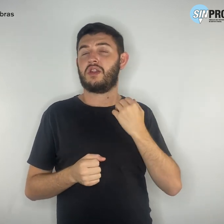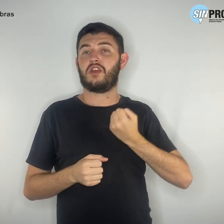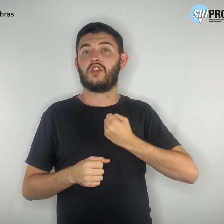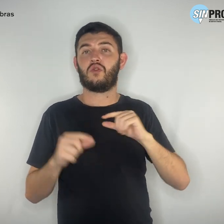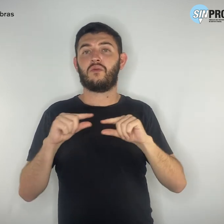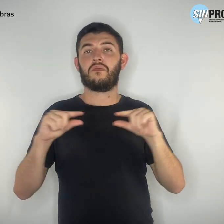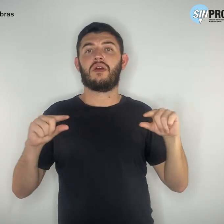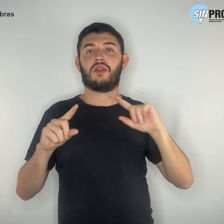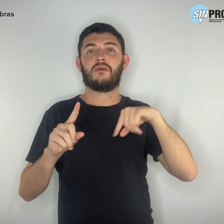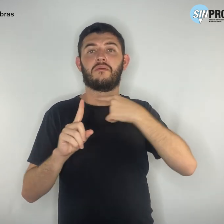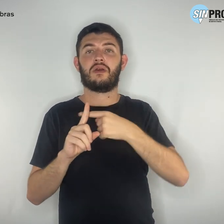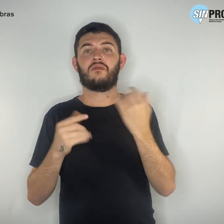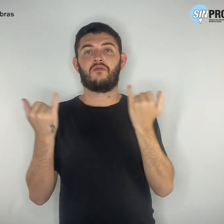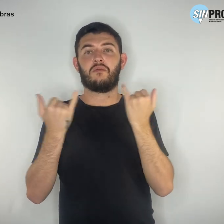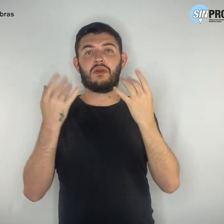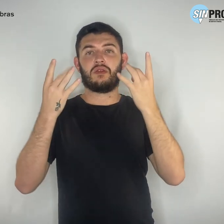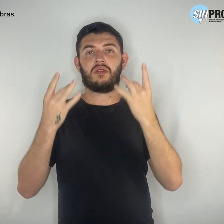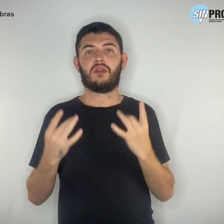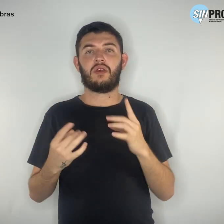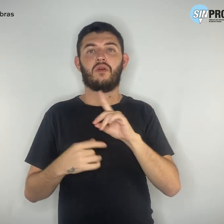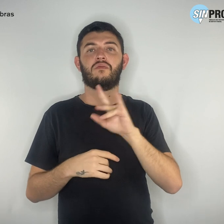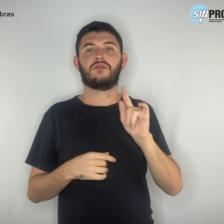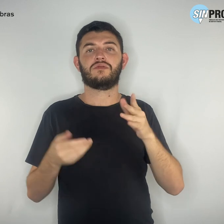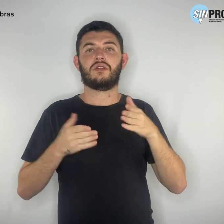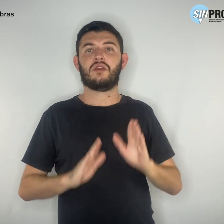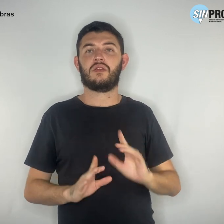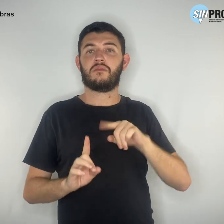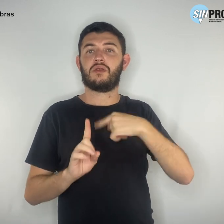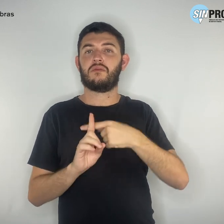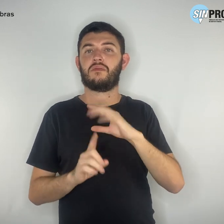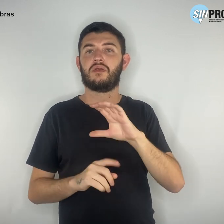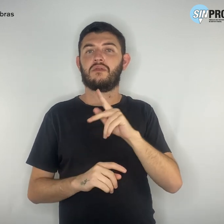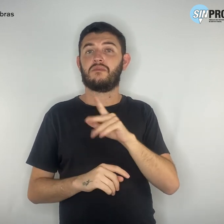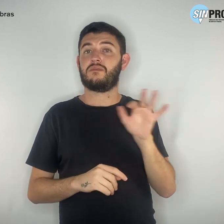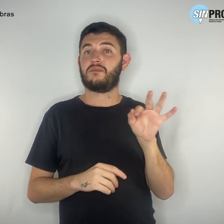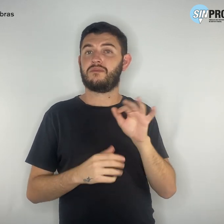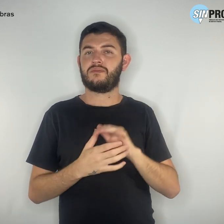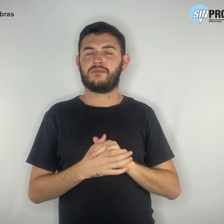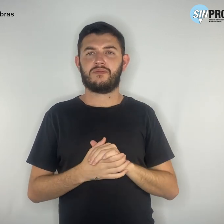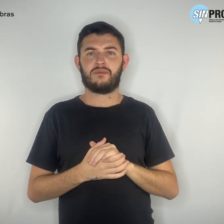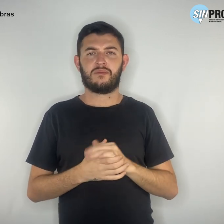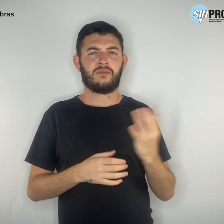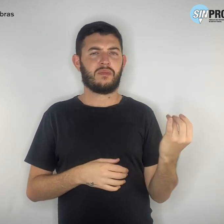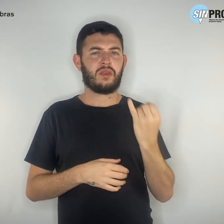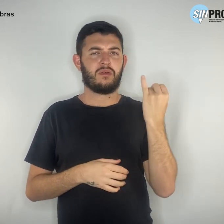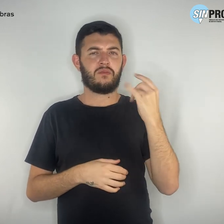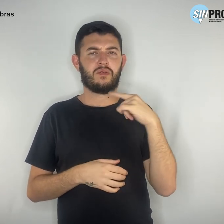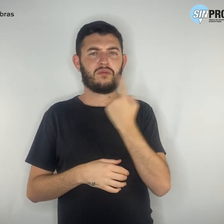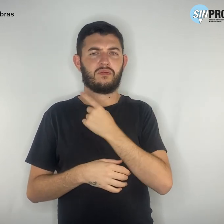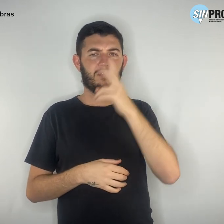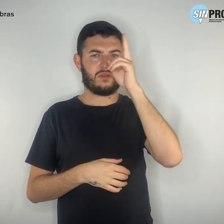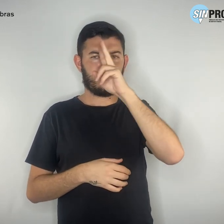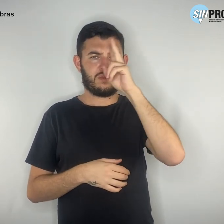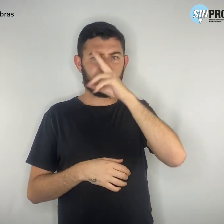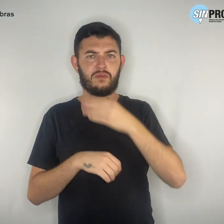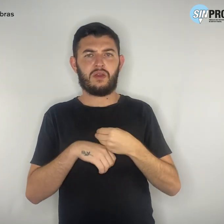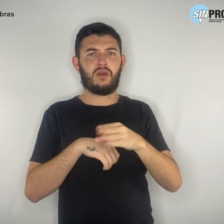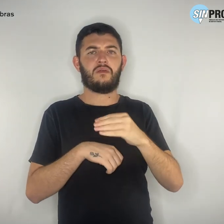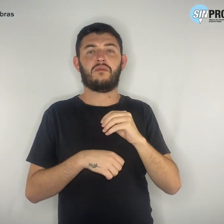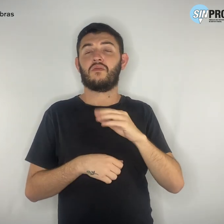dados como data de nascimento e CPF É importante lembrar que os bancos não entram em